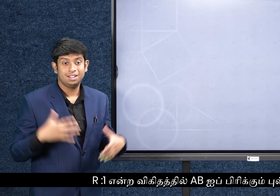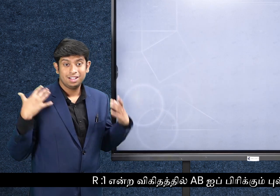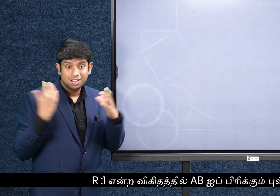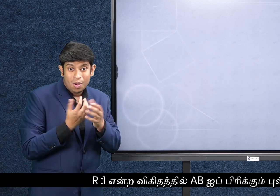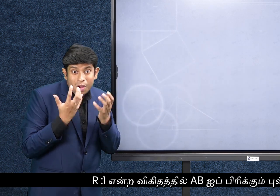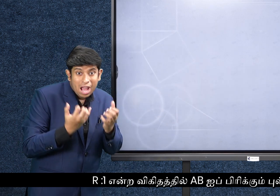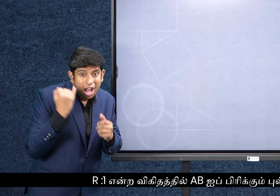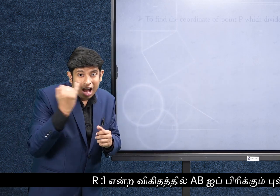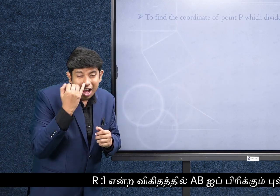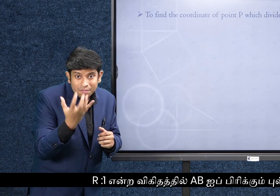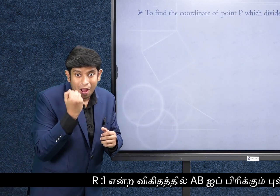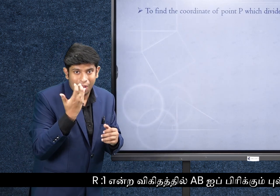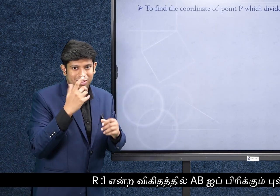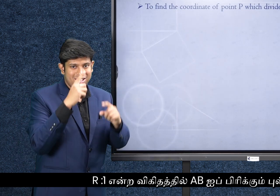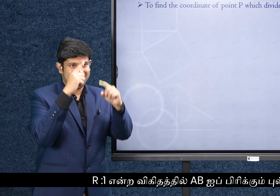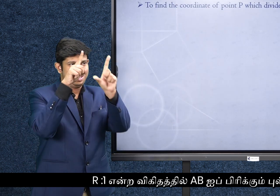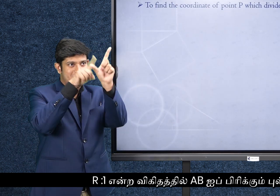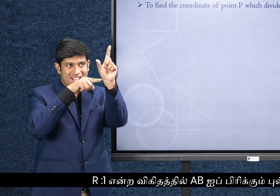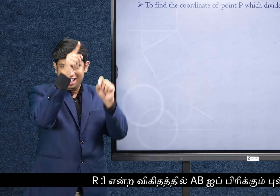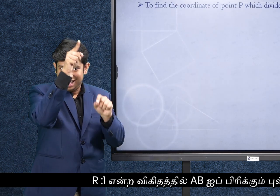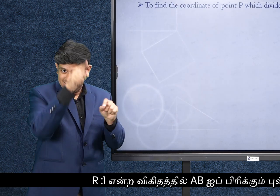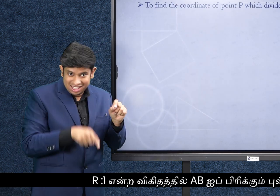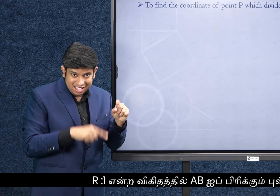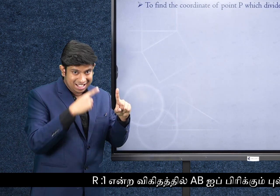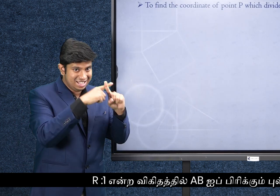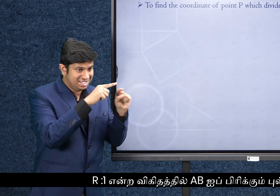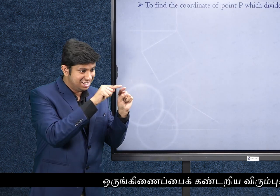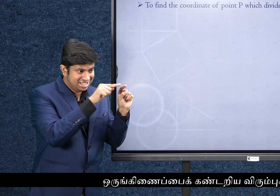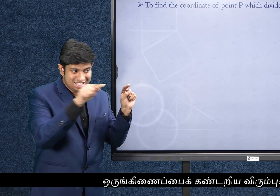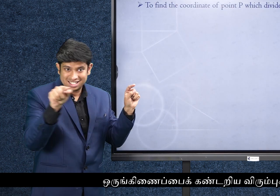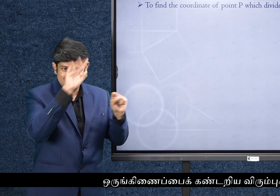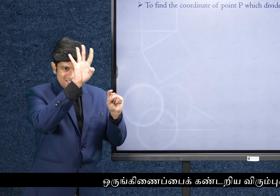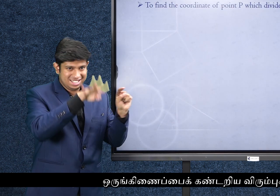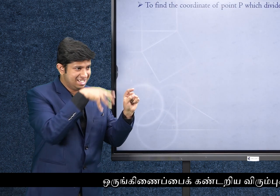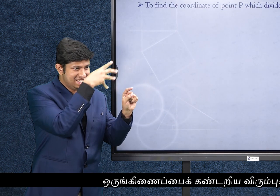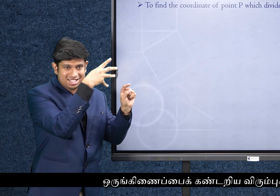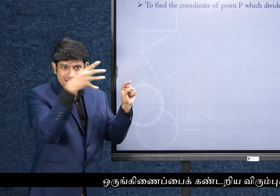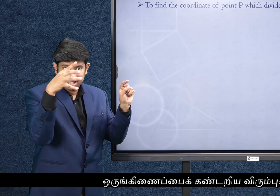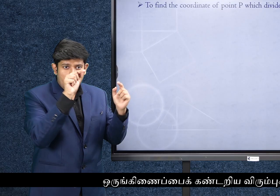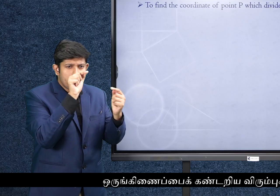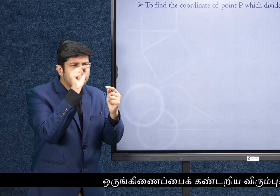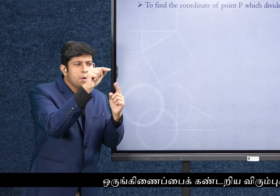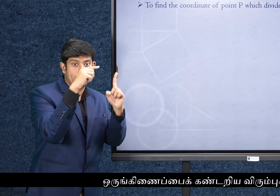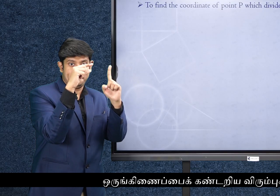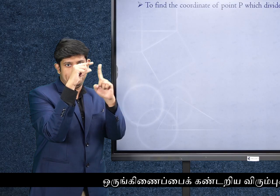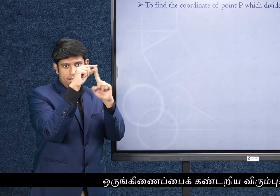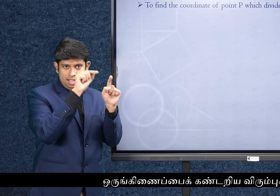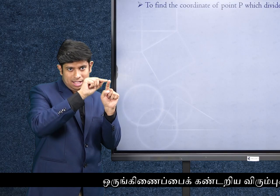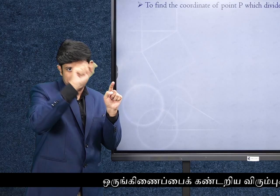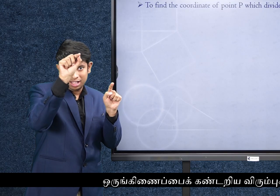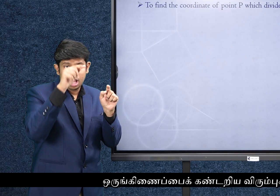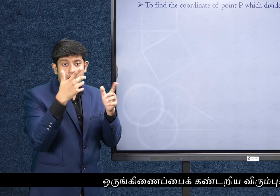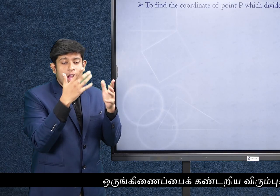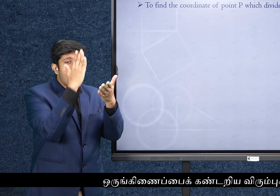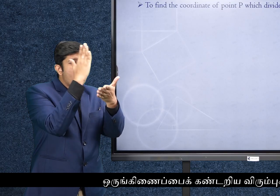ஆர் அரைப்புள்ளி 1 என்ற விகிதத்தில் ஏபியை பிரிக்கும் புள்ளி பியின் ஒருங்கிணைப்பை கண்டறிய விரும்புகிறோம்.